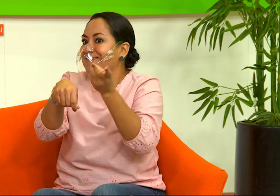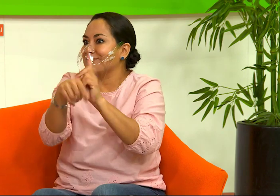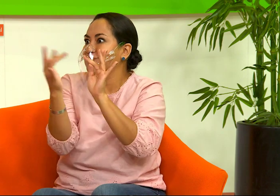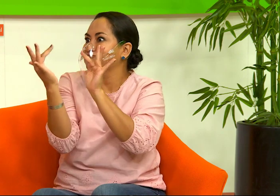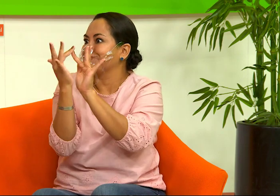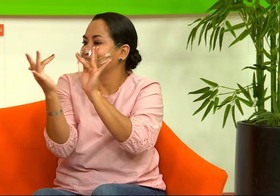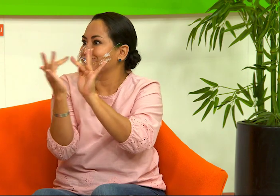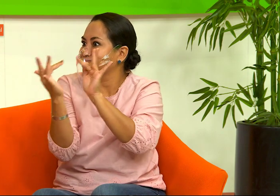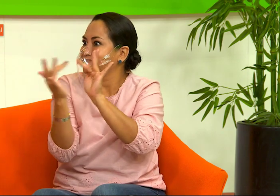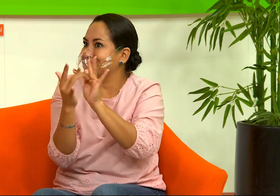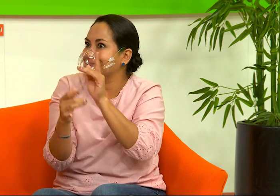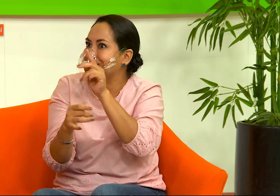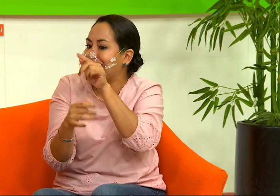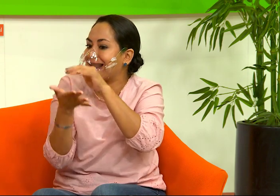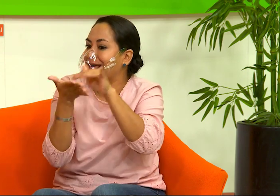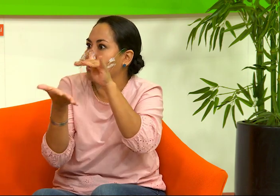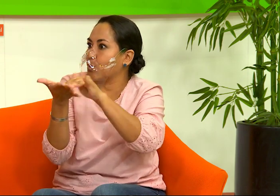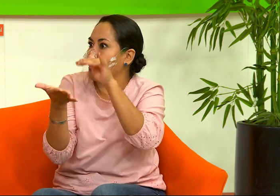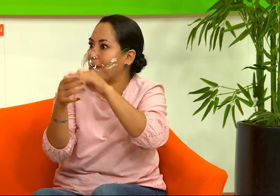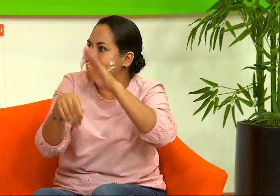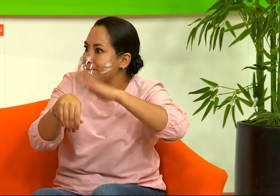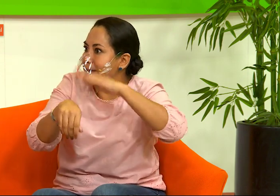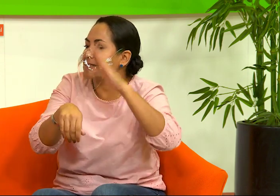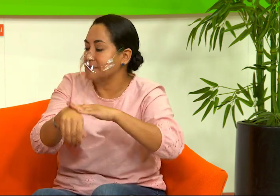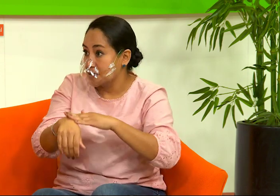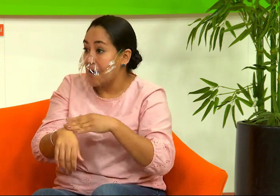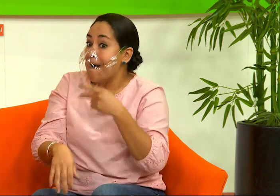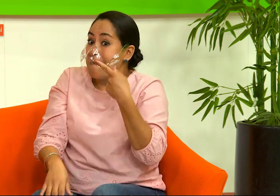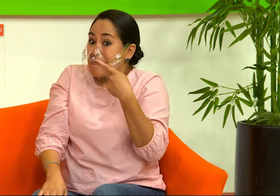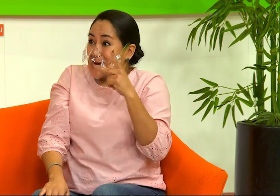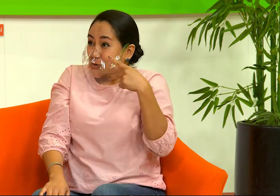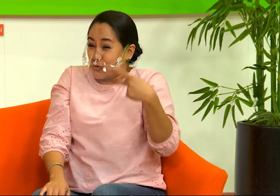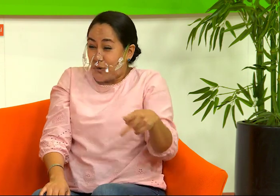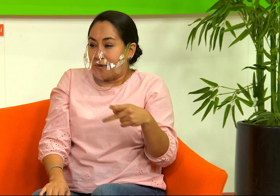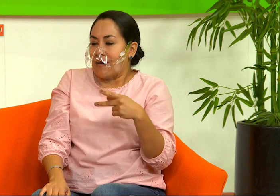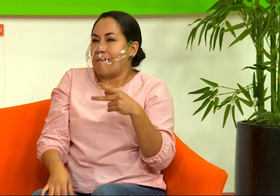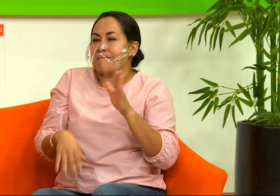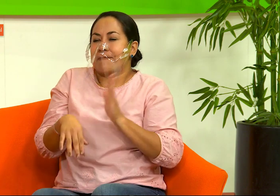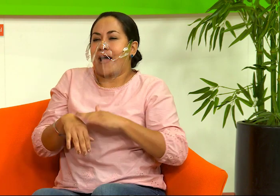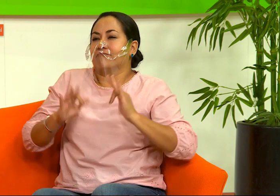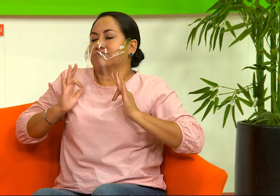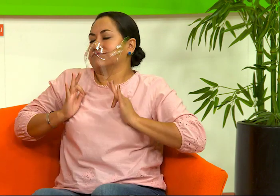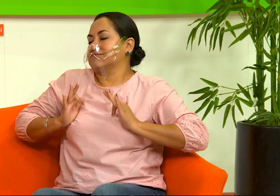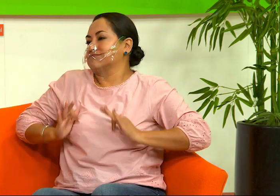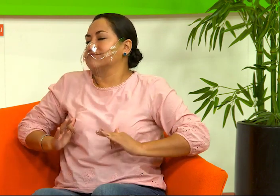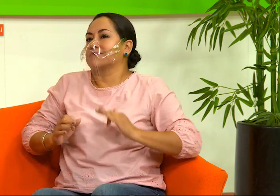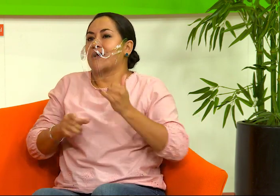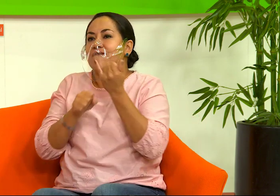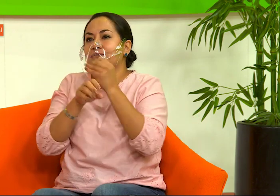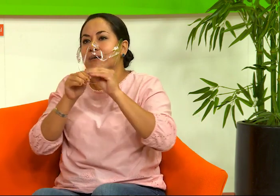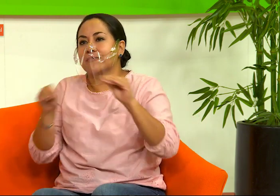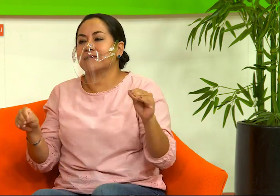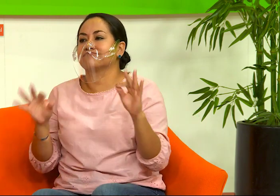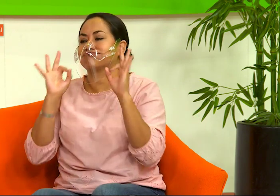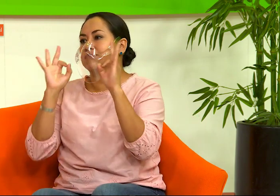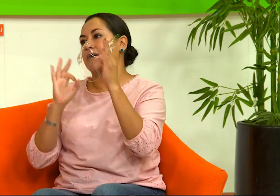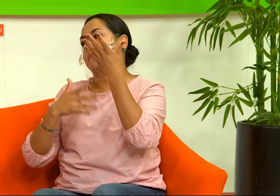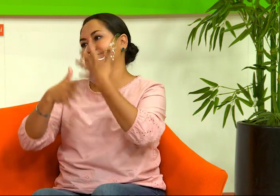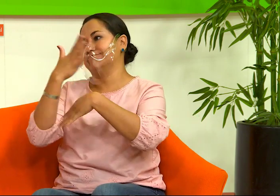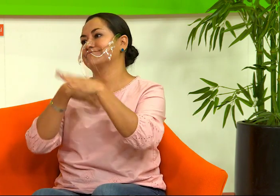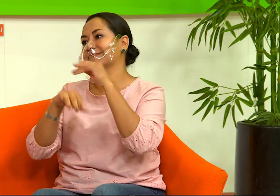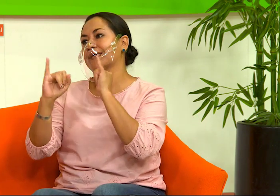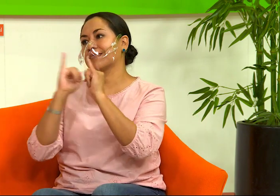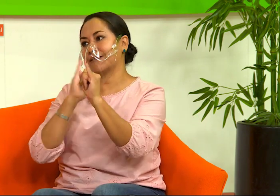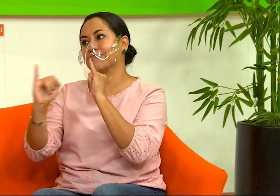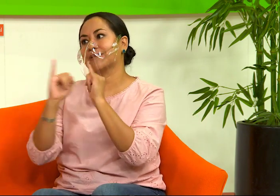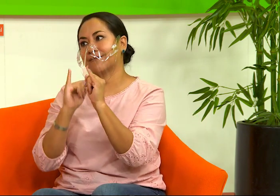aprendan y utilicen el español, ¿no? Para que tengan un contacto permanente con la lectura y la escritura. Pero la verdad es que nos sentimos